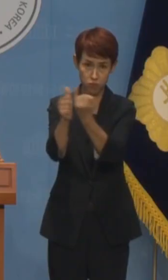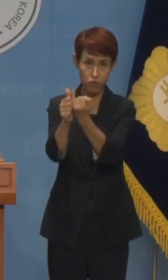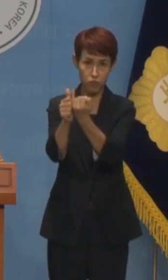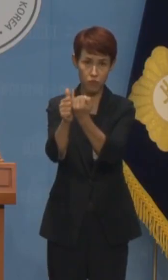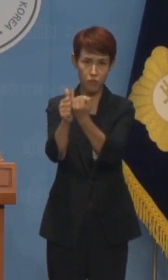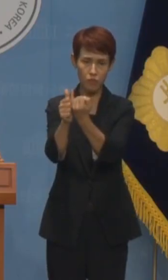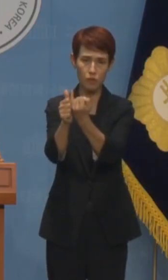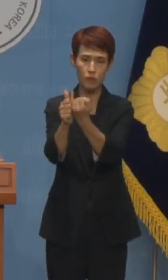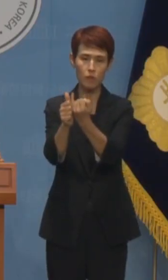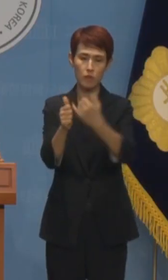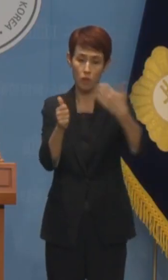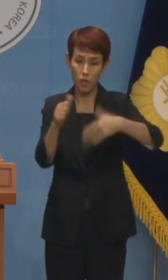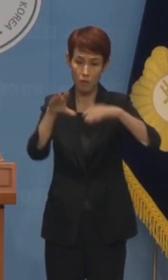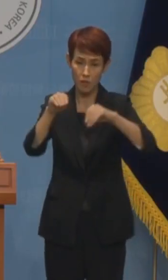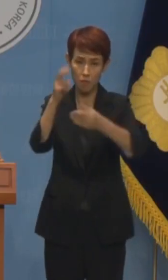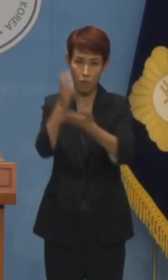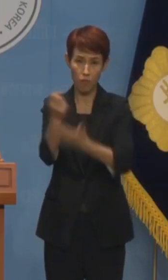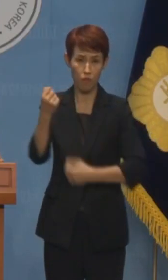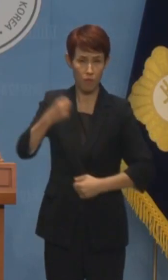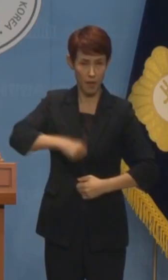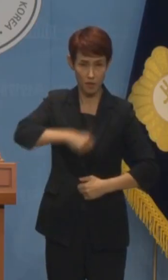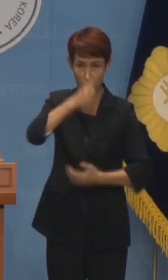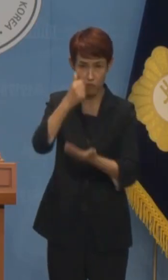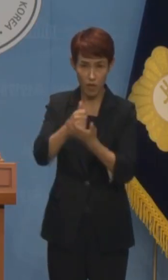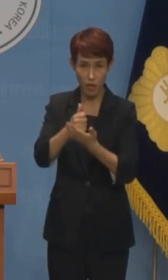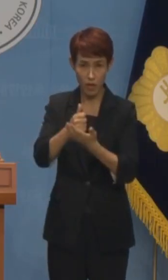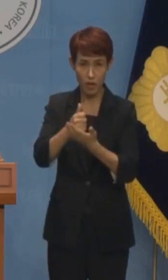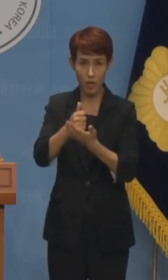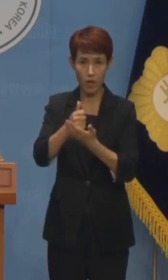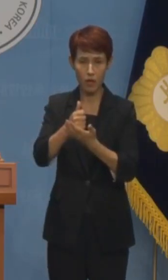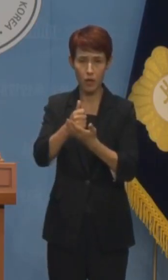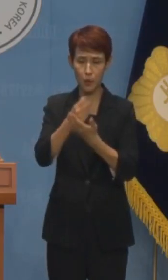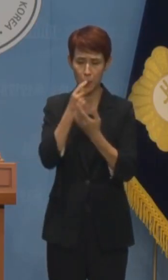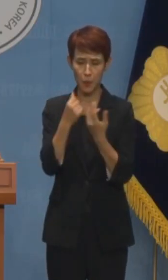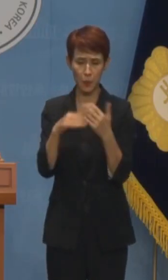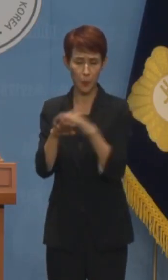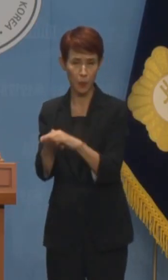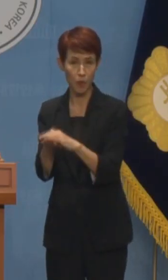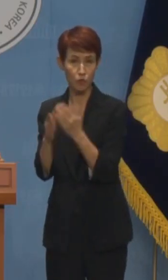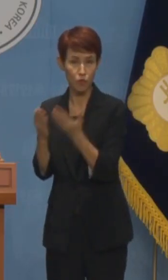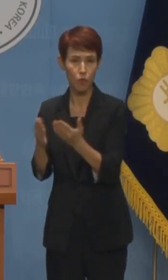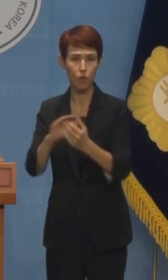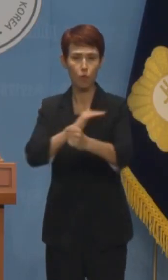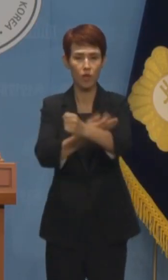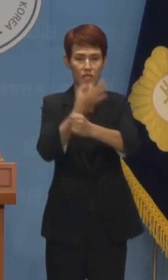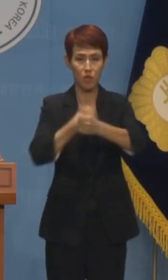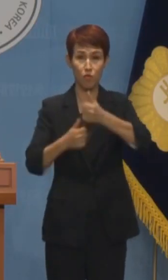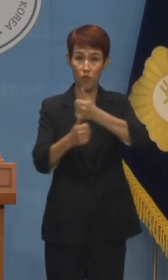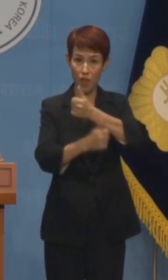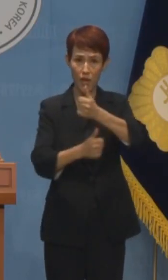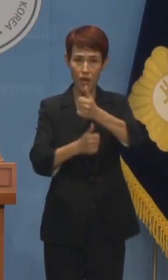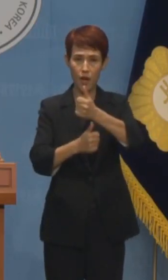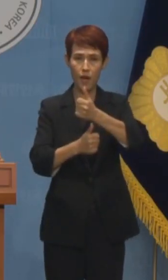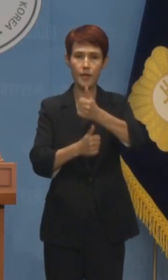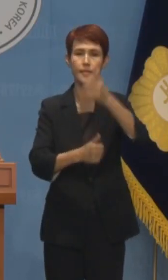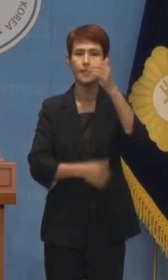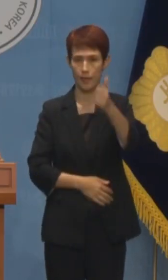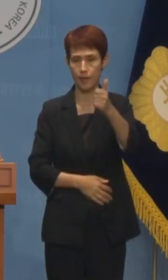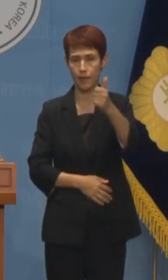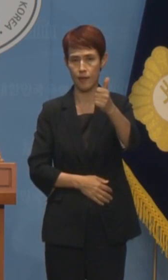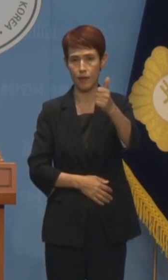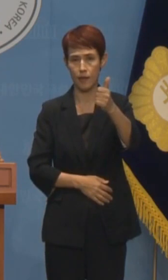부부의 청탁금지법 위반 범죄를 덮은 국민권익위원회 유철한